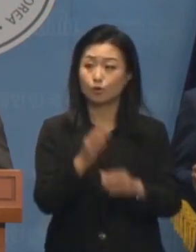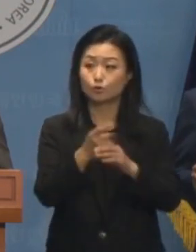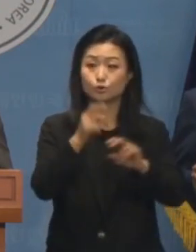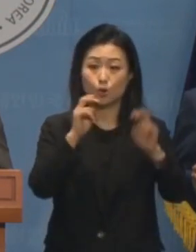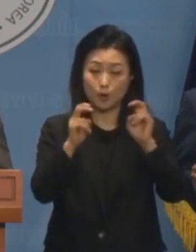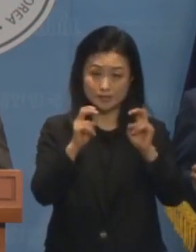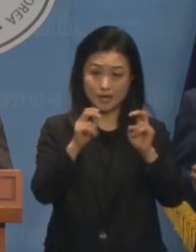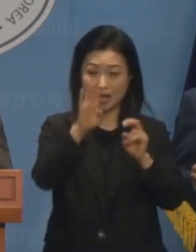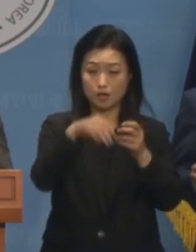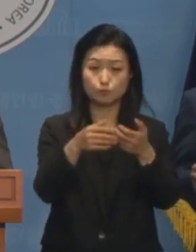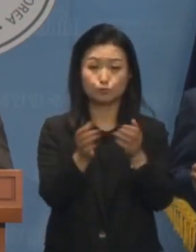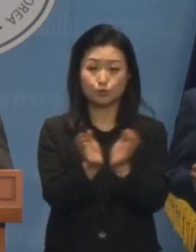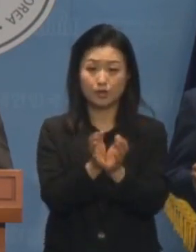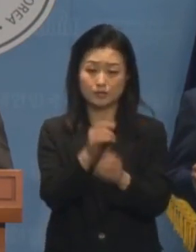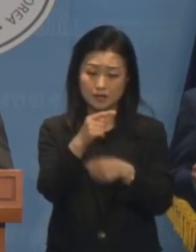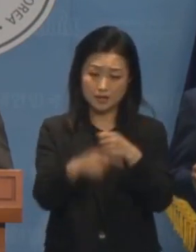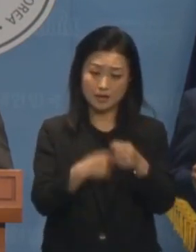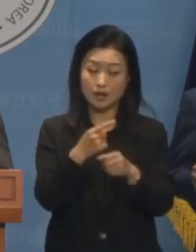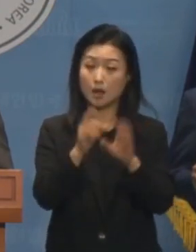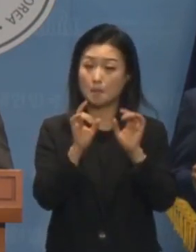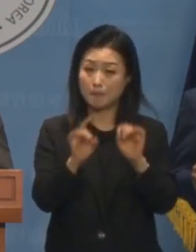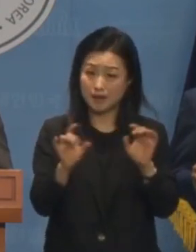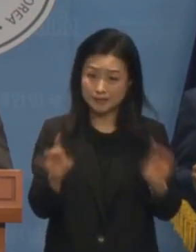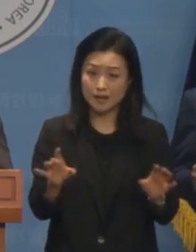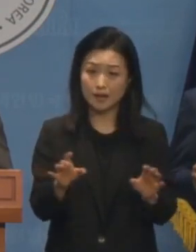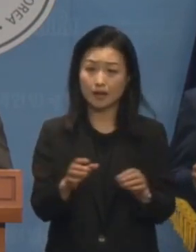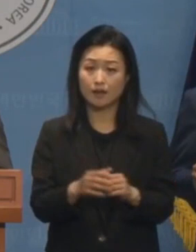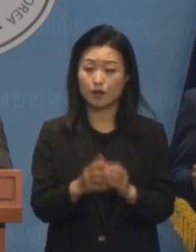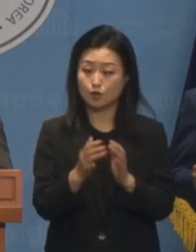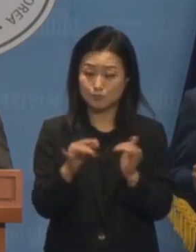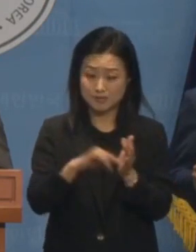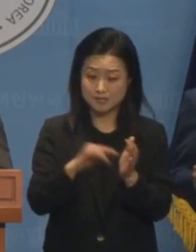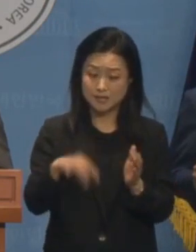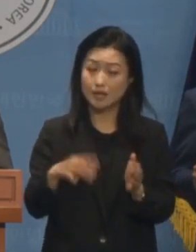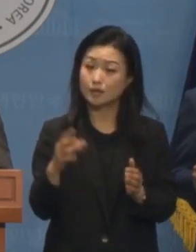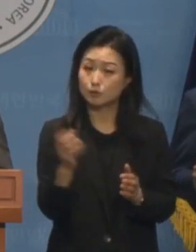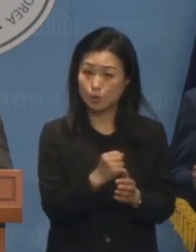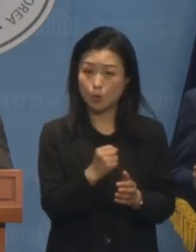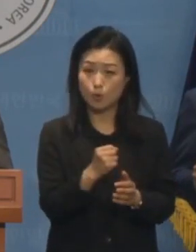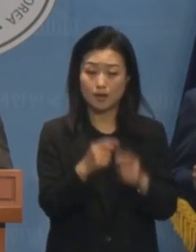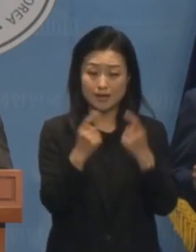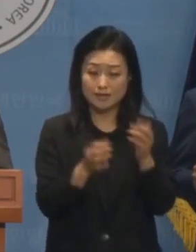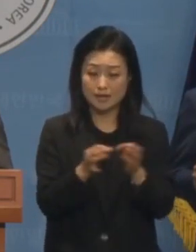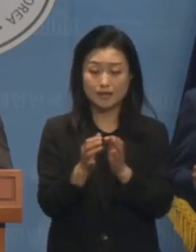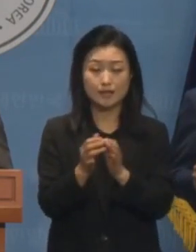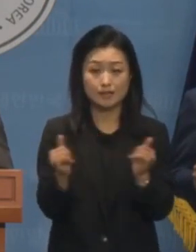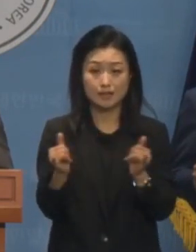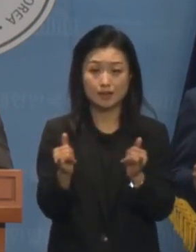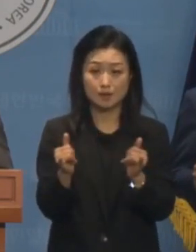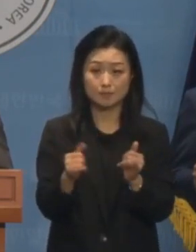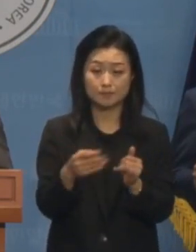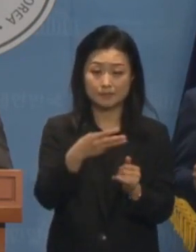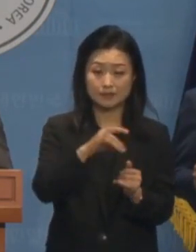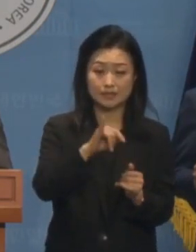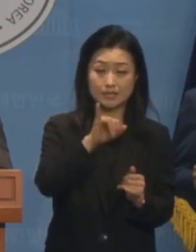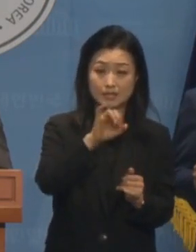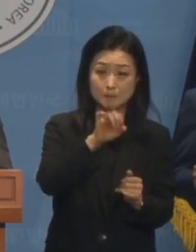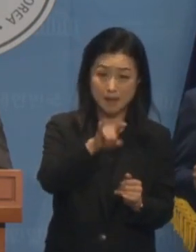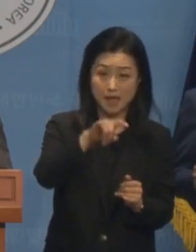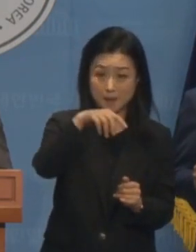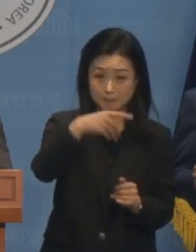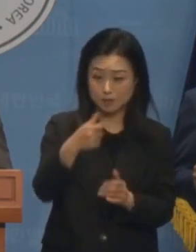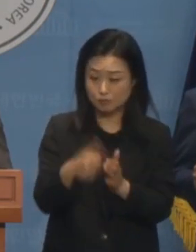중소기업부는 오히려 매년 수백억씩을 국민 혈세로 소상공인들의 TMF 입점을